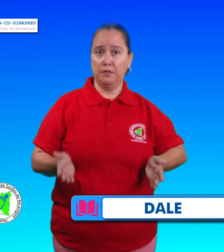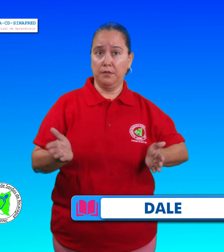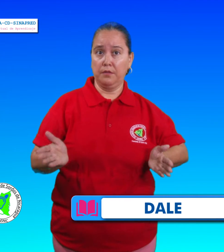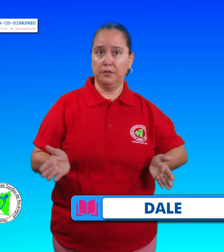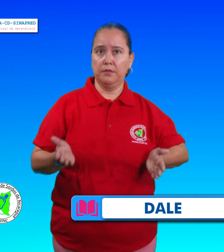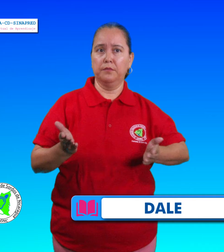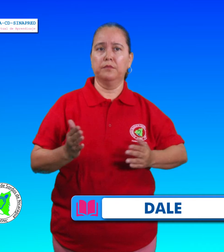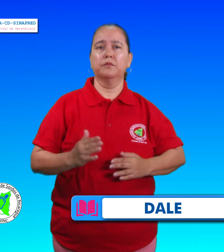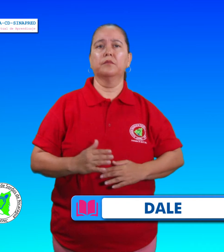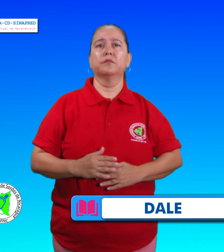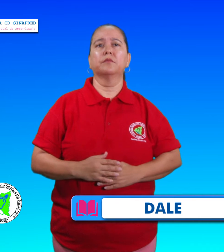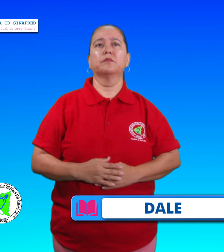Dale.